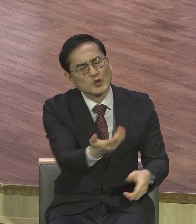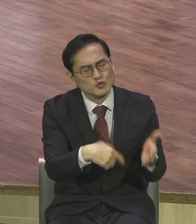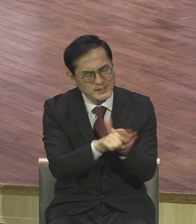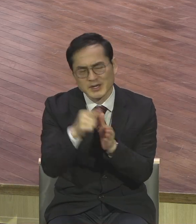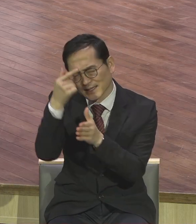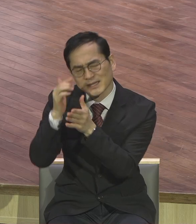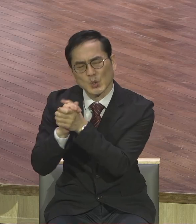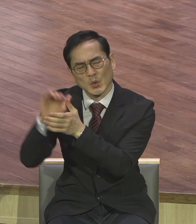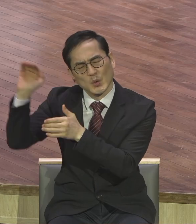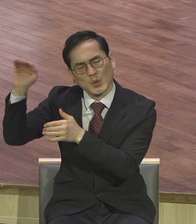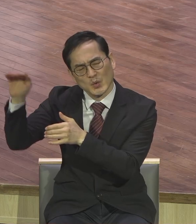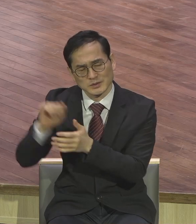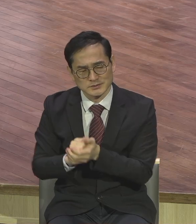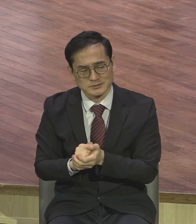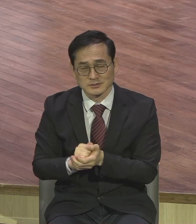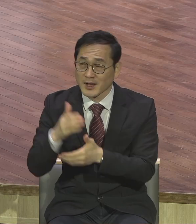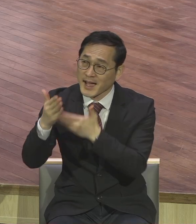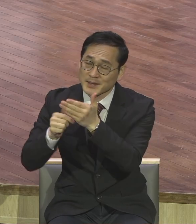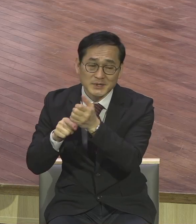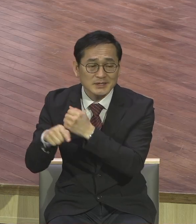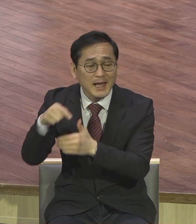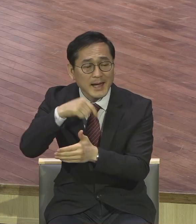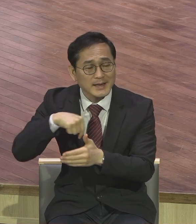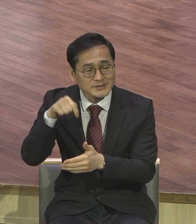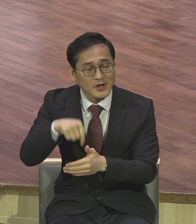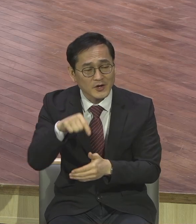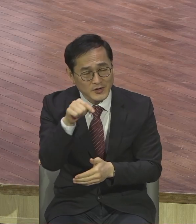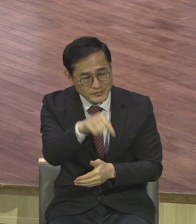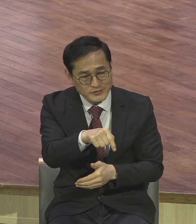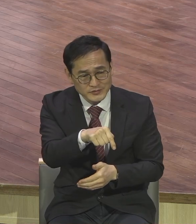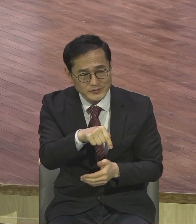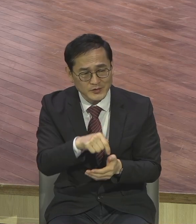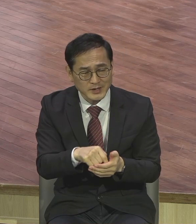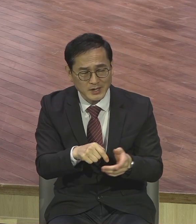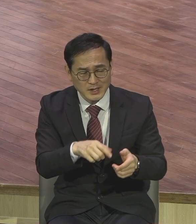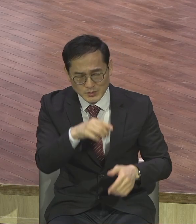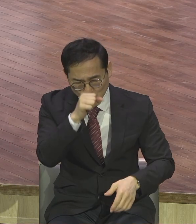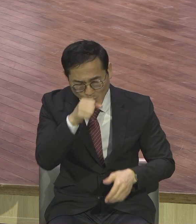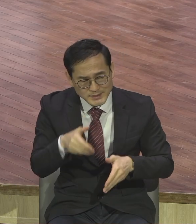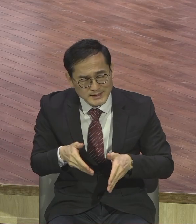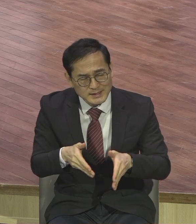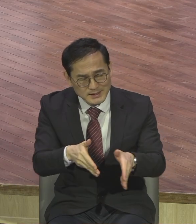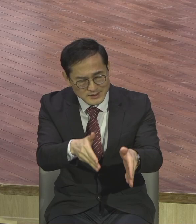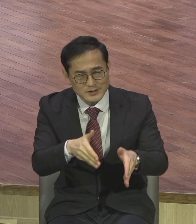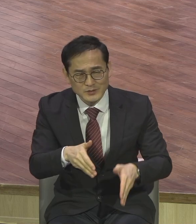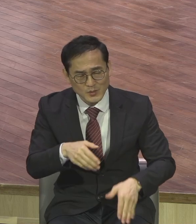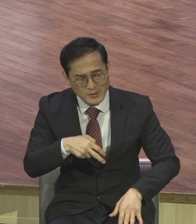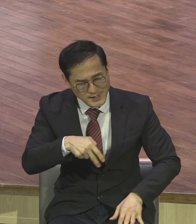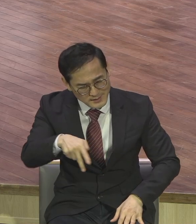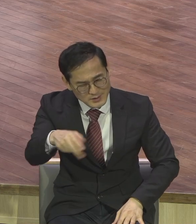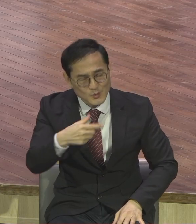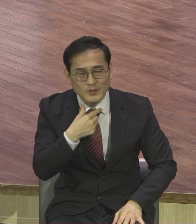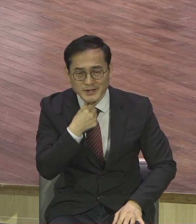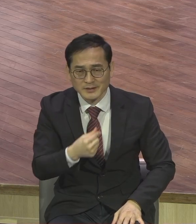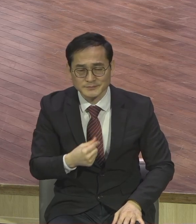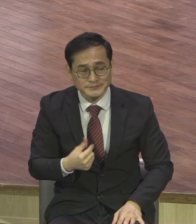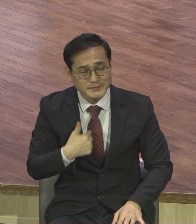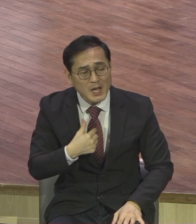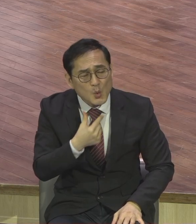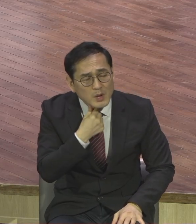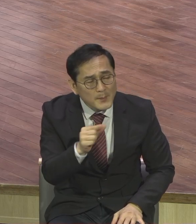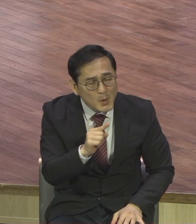어떻게 하든지 이제 하나님의 뜻 안에서 너희에게로 나아갈 좋은 길 얻기를 구하노라. 내가 너희 보기를 간절히 원하는